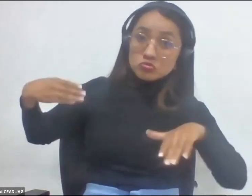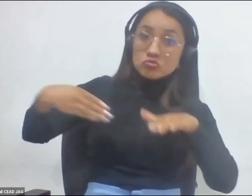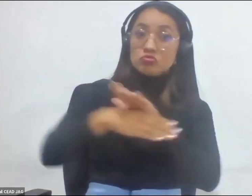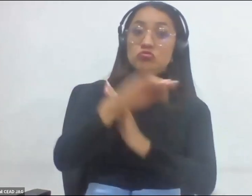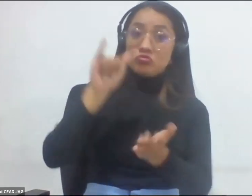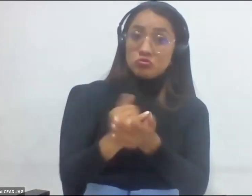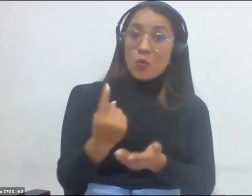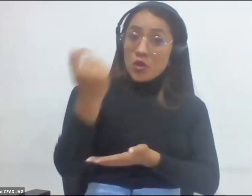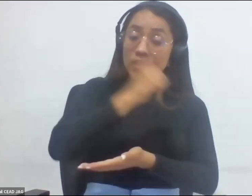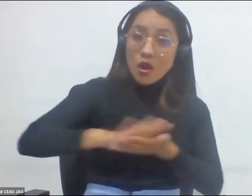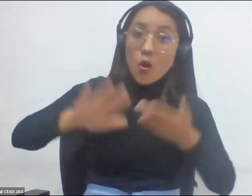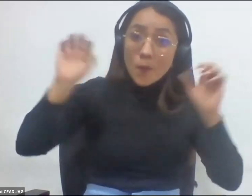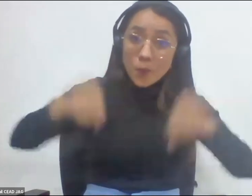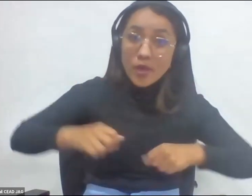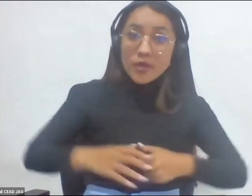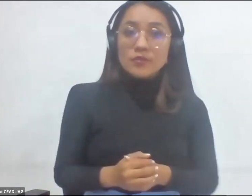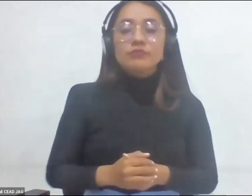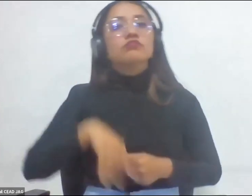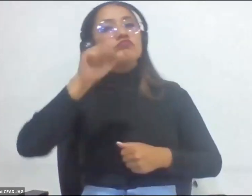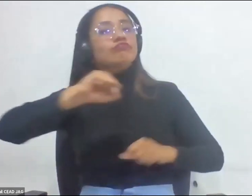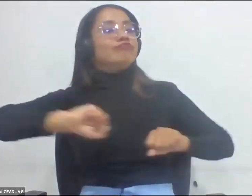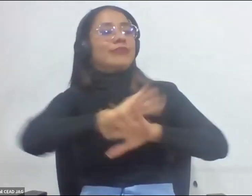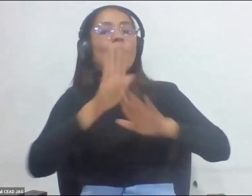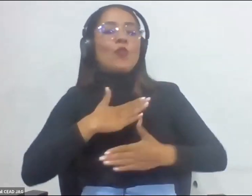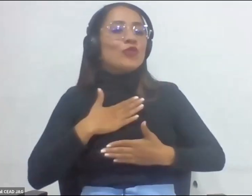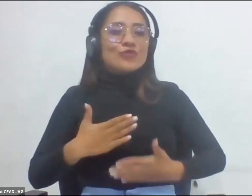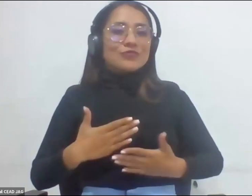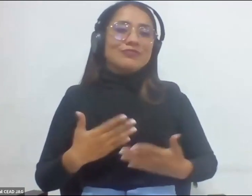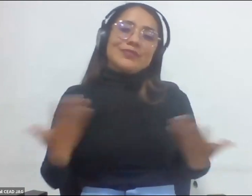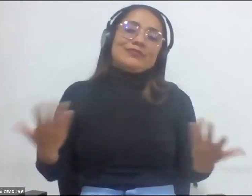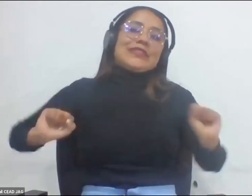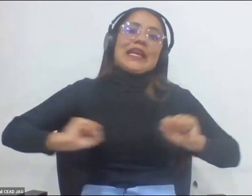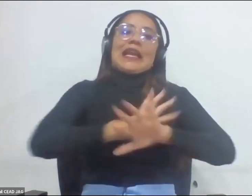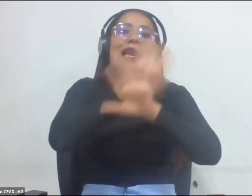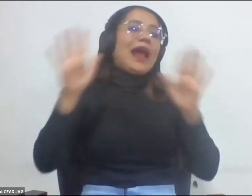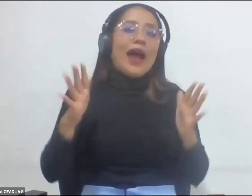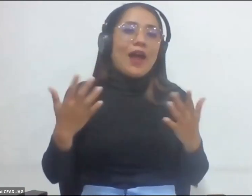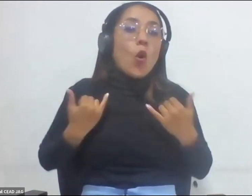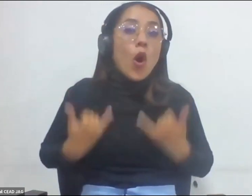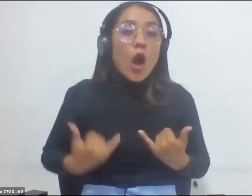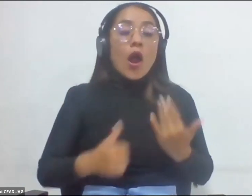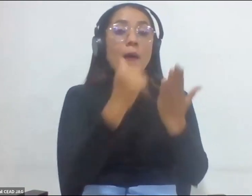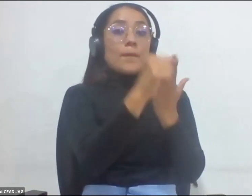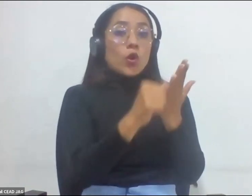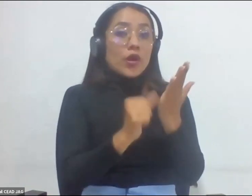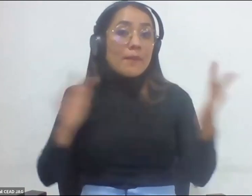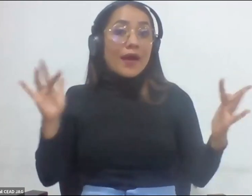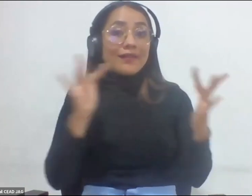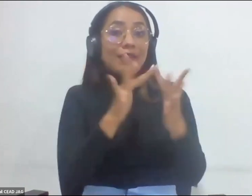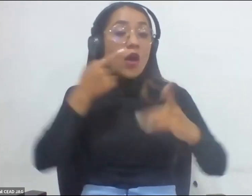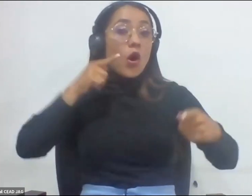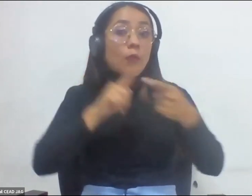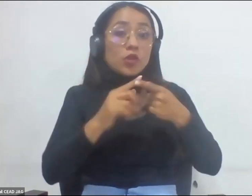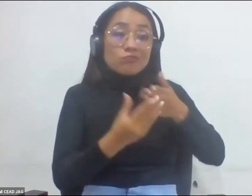este beneficio Sí así es fundamentalmente Está el programa orientado o el programa